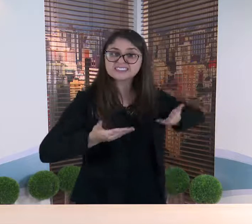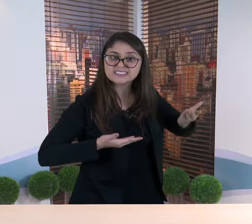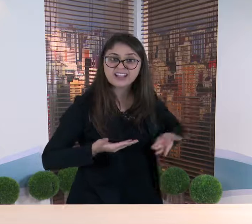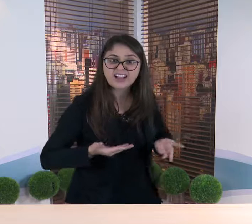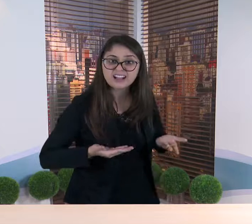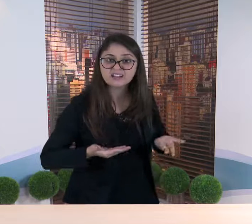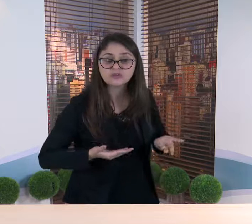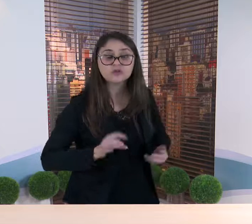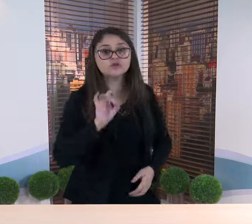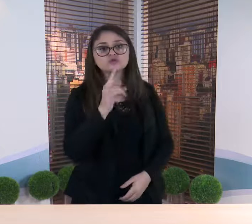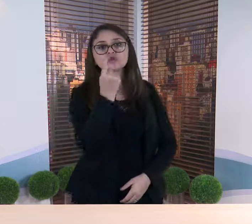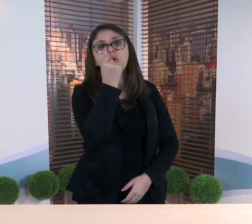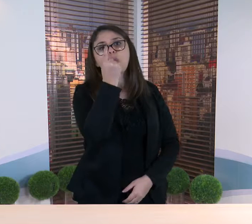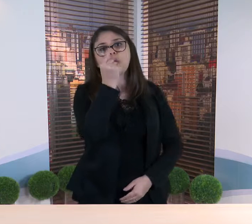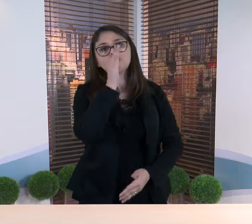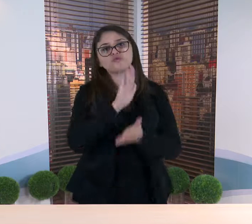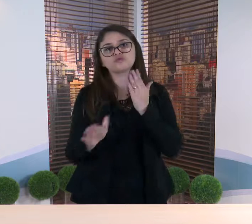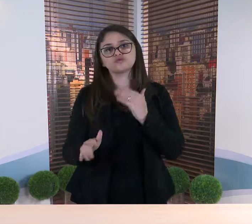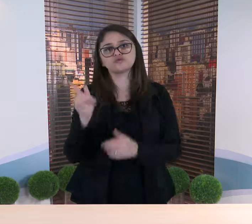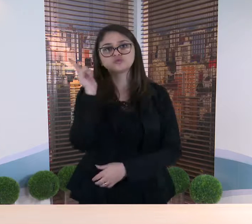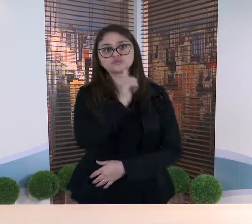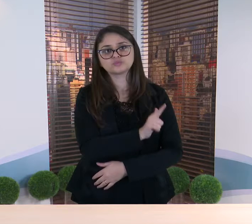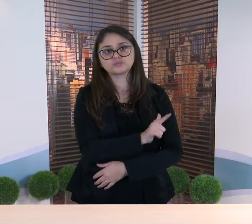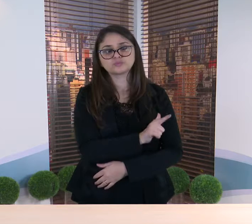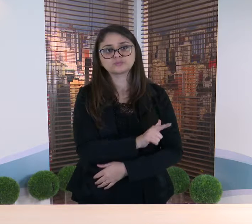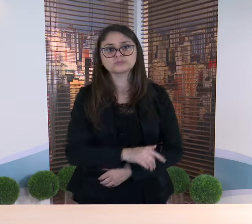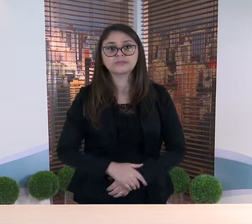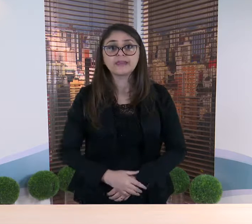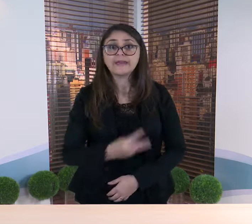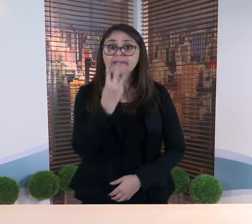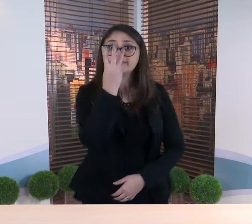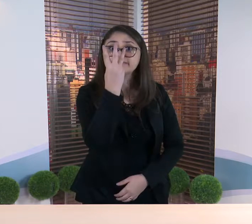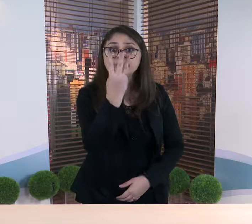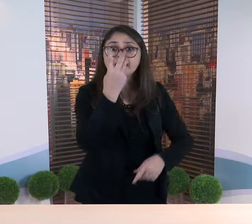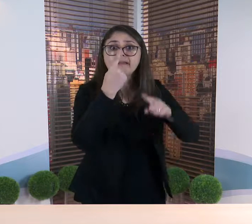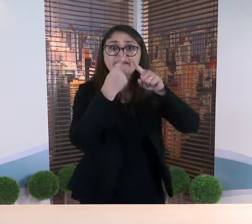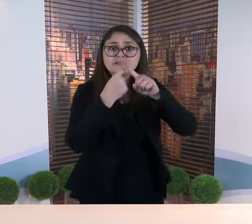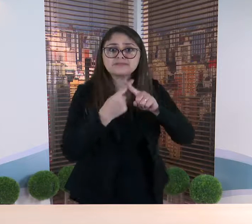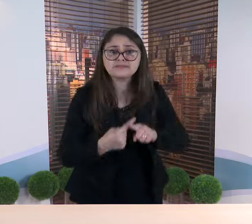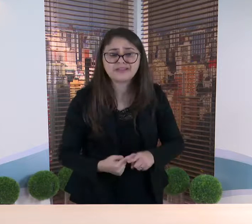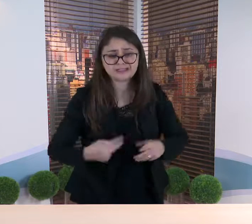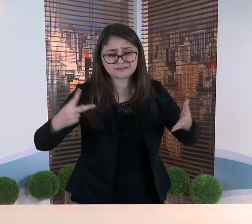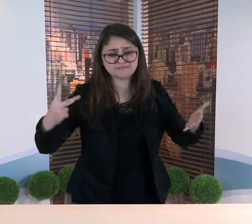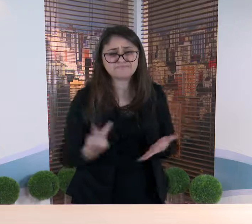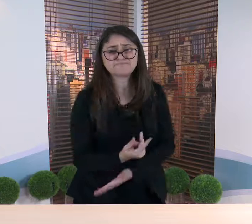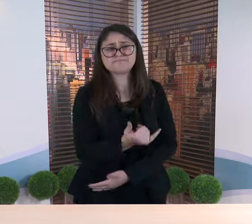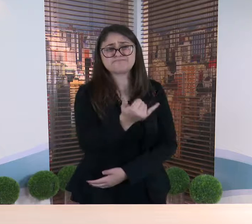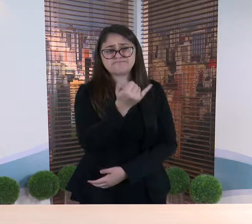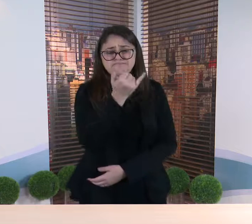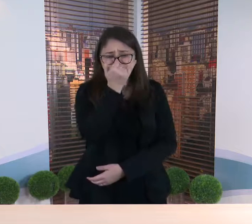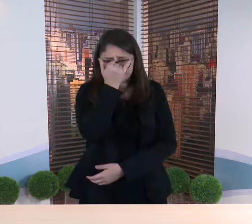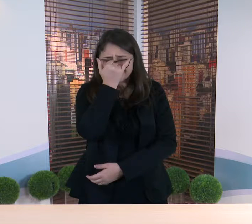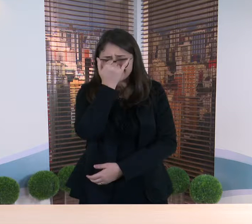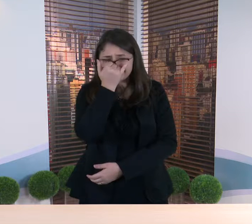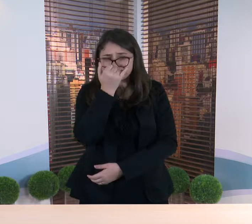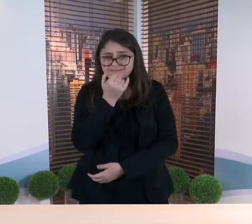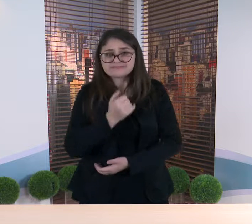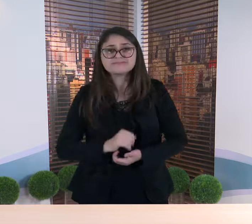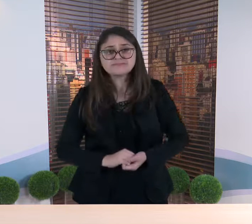servos. Só um escapou. Por 3 vezes ouvimos a triste sinfonia que se repete.